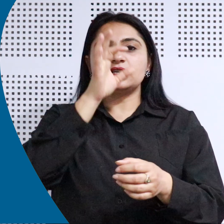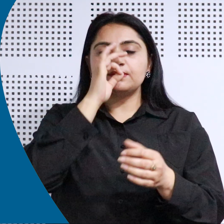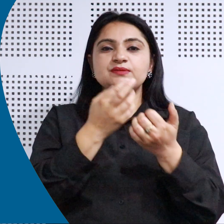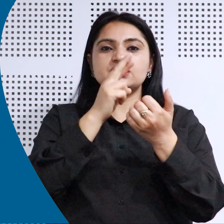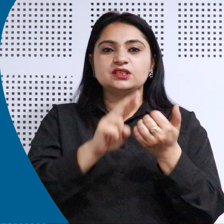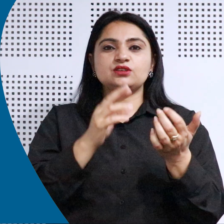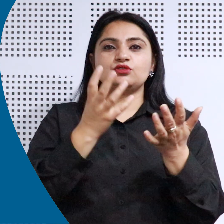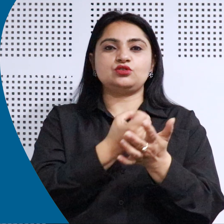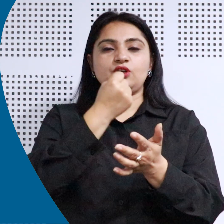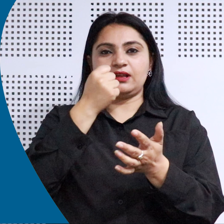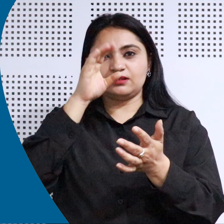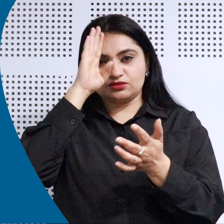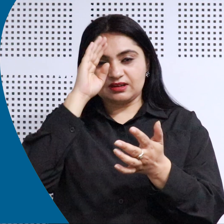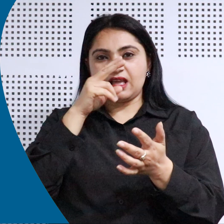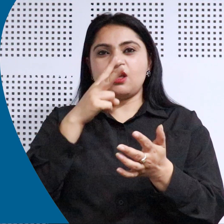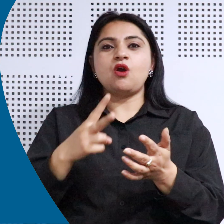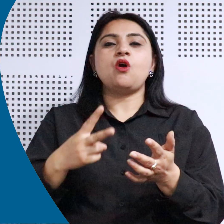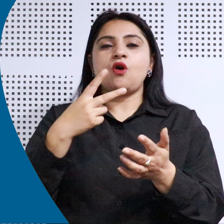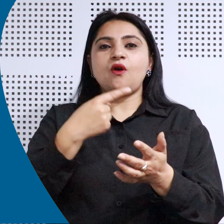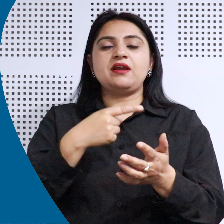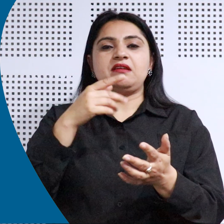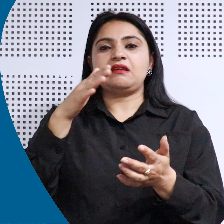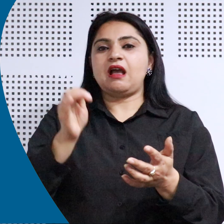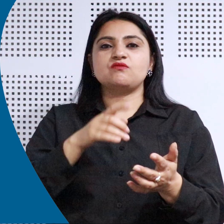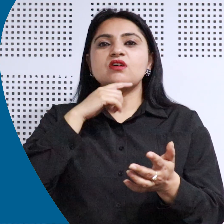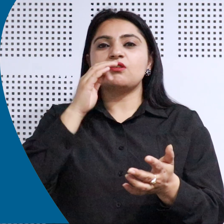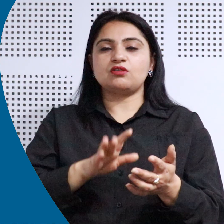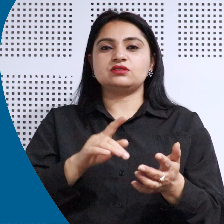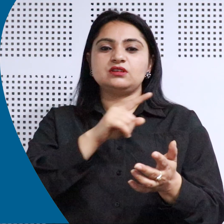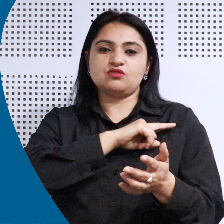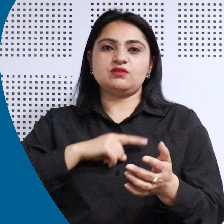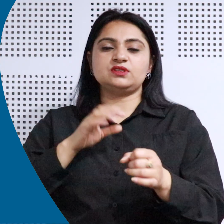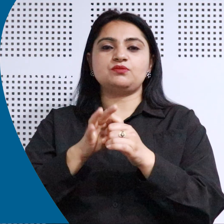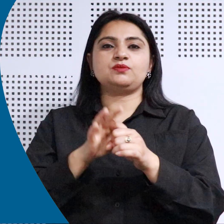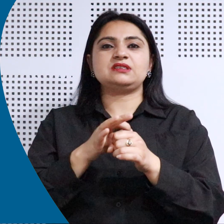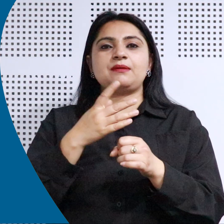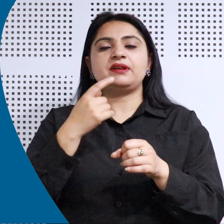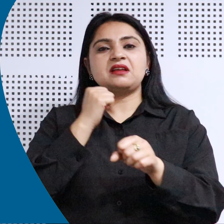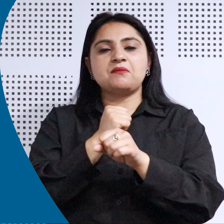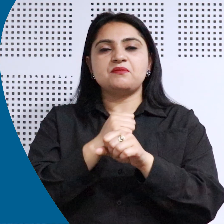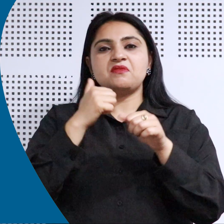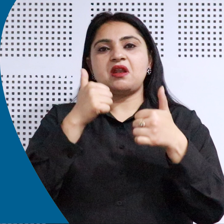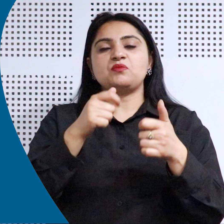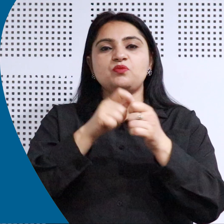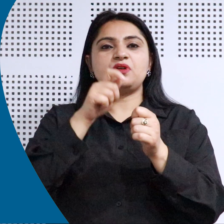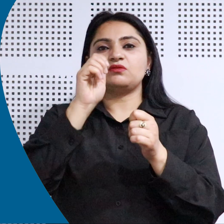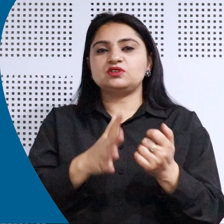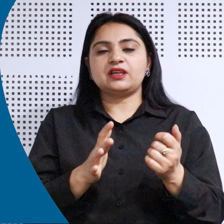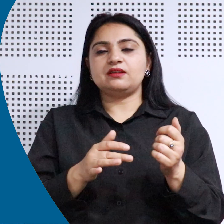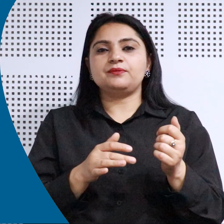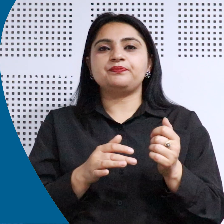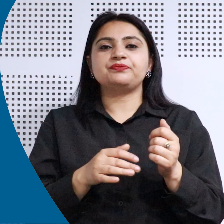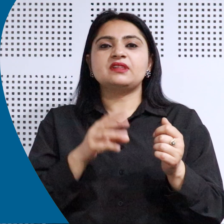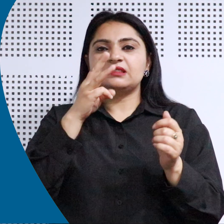गरी संघीय निजामती ऐन आउन नसक्दा पालिकामा कर्मचारी व्यवस्थापनको काम सहज बन्न सकेको छैन। 3 तहको